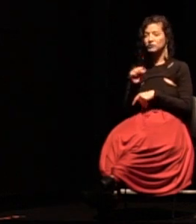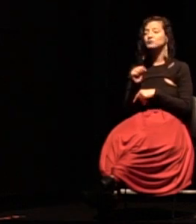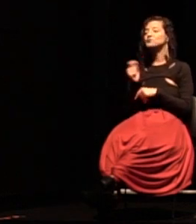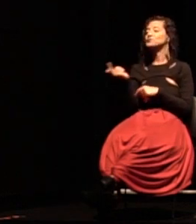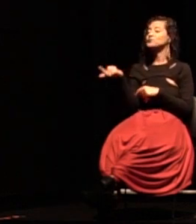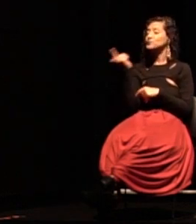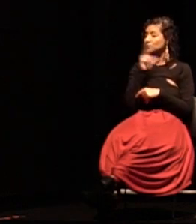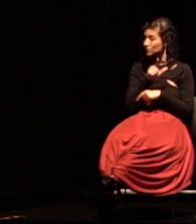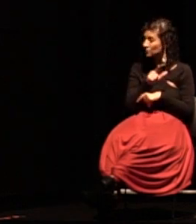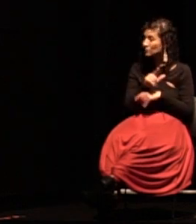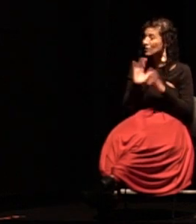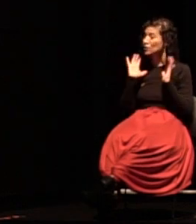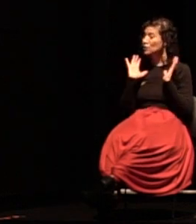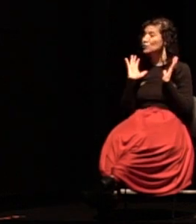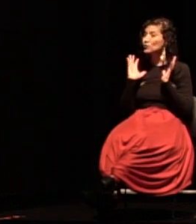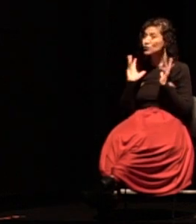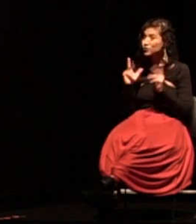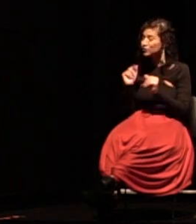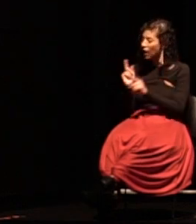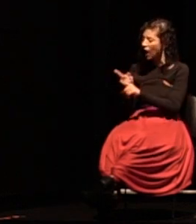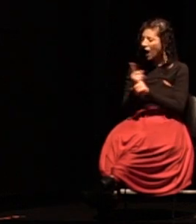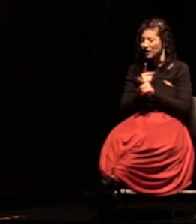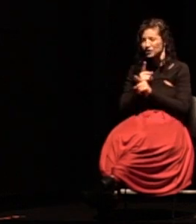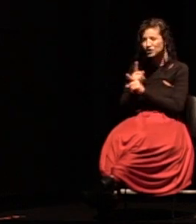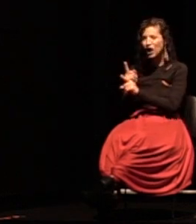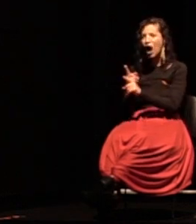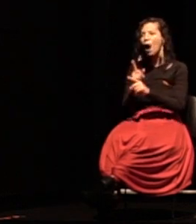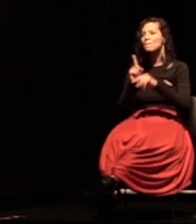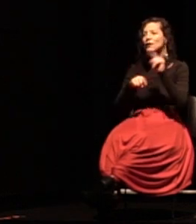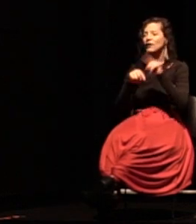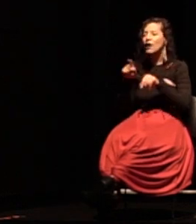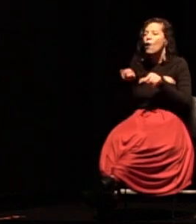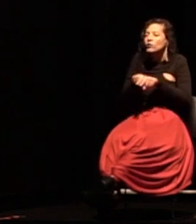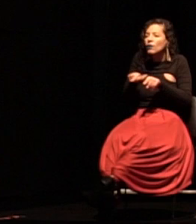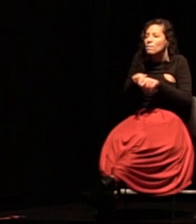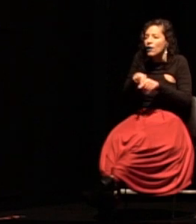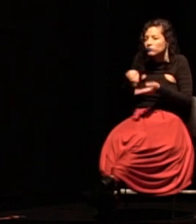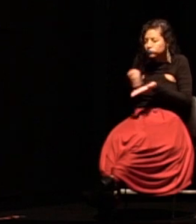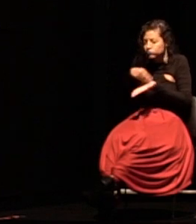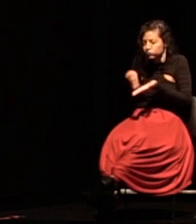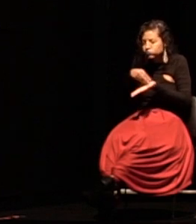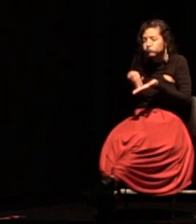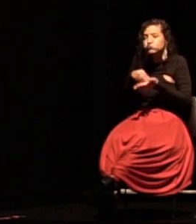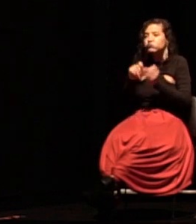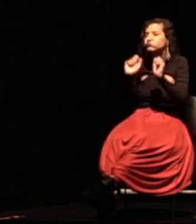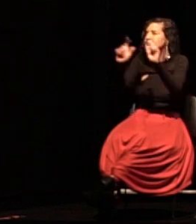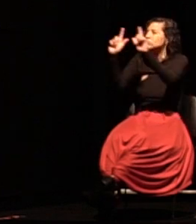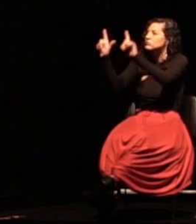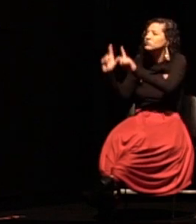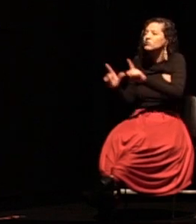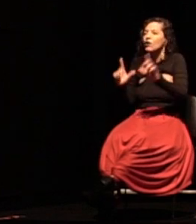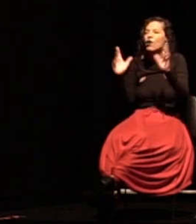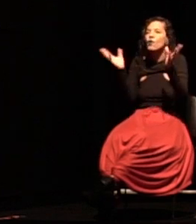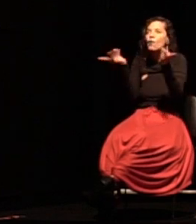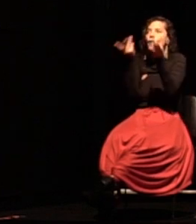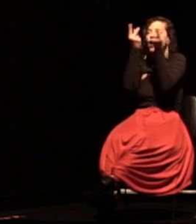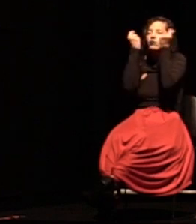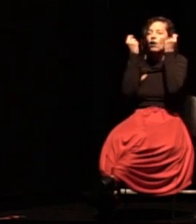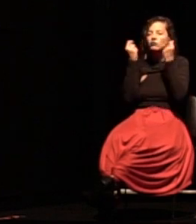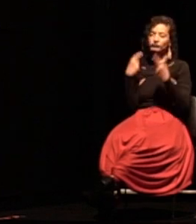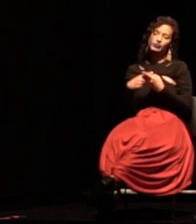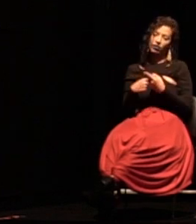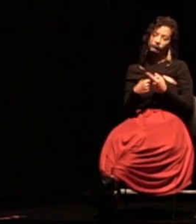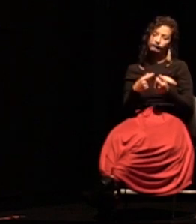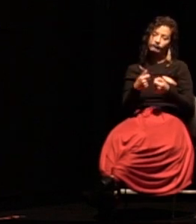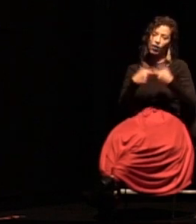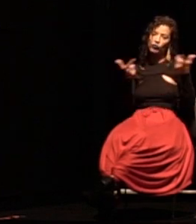ver todo esse material com a qualidade que ele aqui está, porque muita coisa se perdeu. E quando